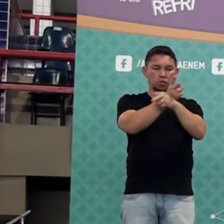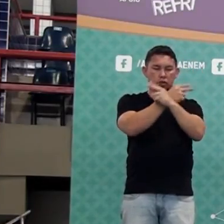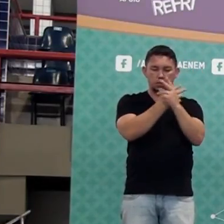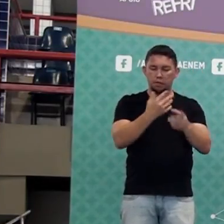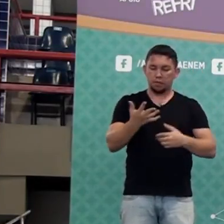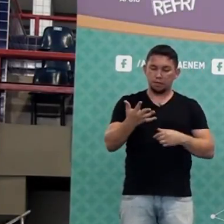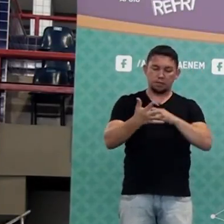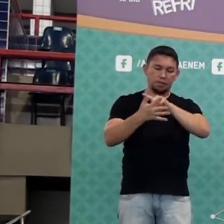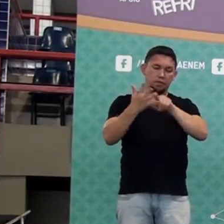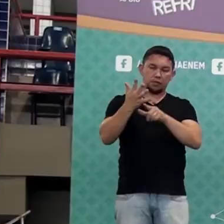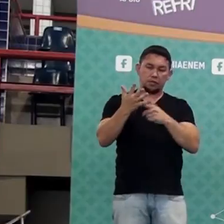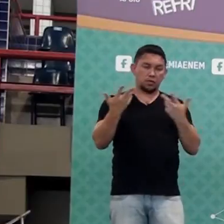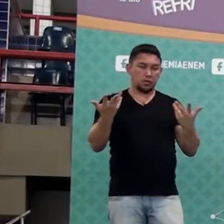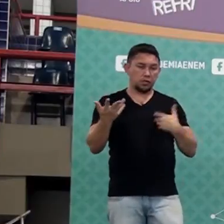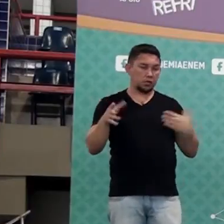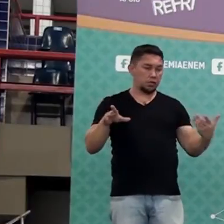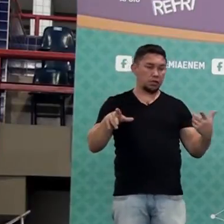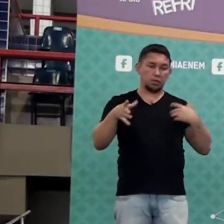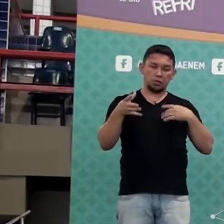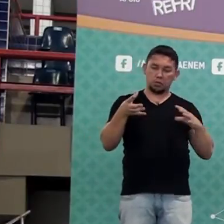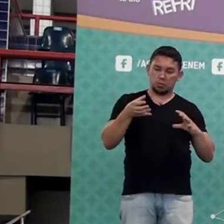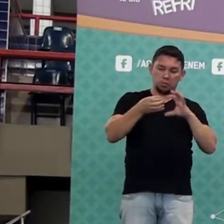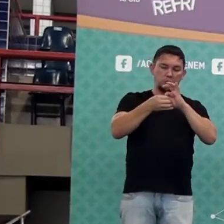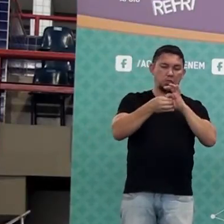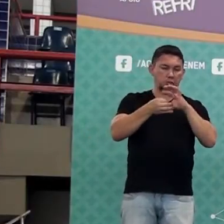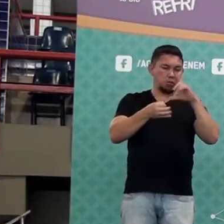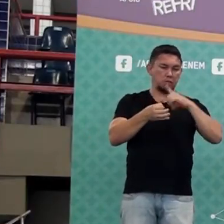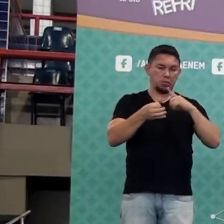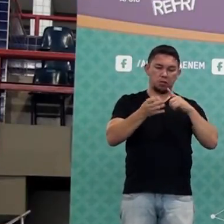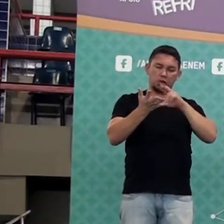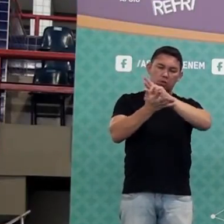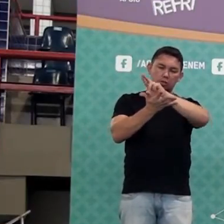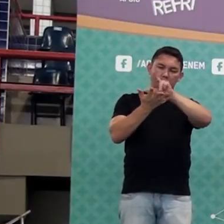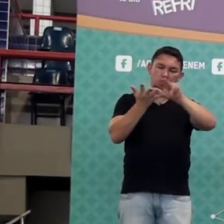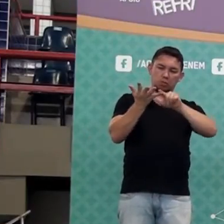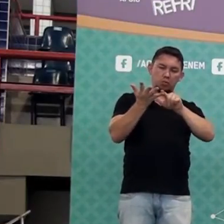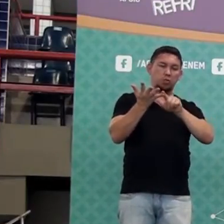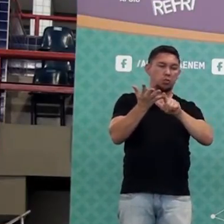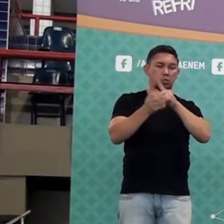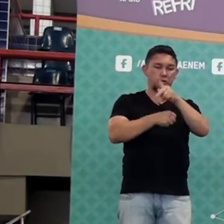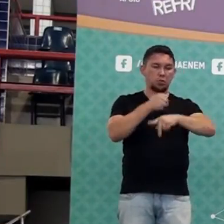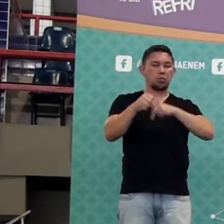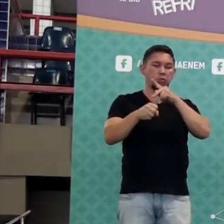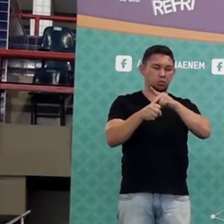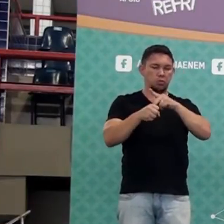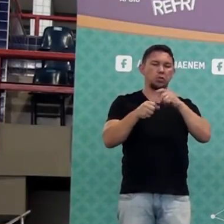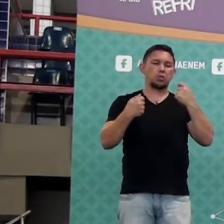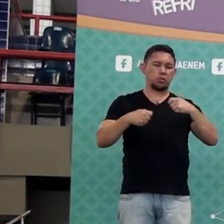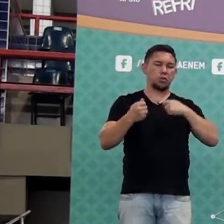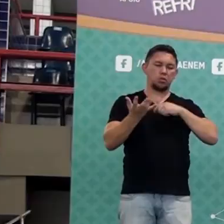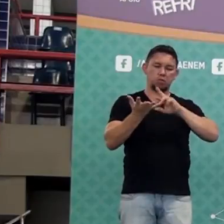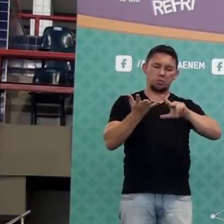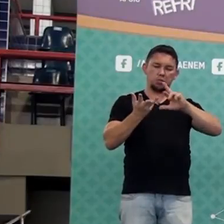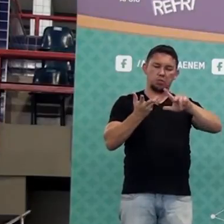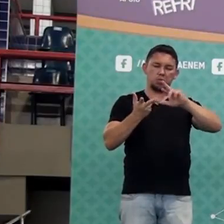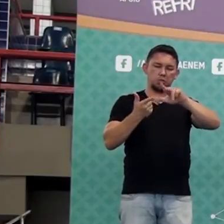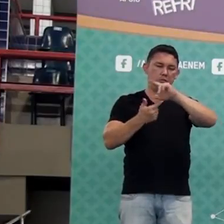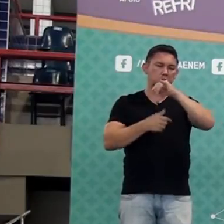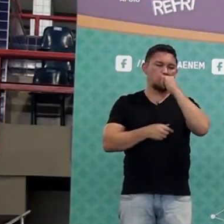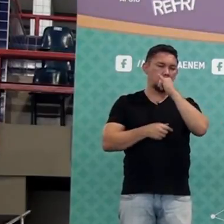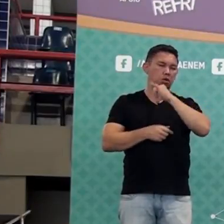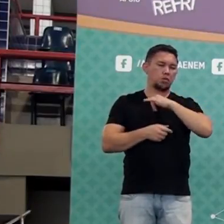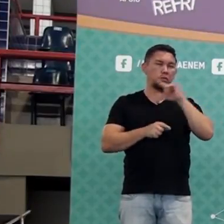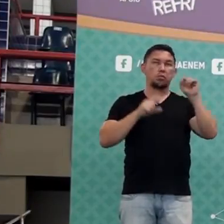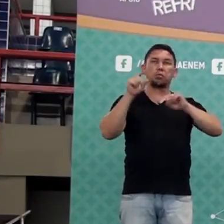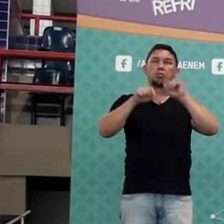Então a questão não é integrar, elas são formas de energia diferentes. E um país precisa ter essa diversificação da matriz